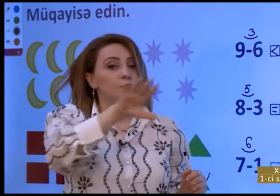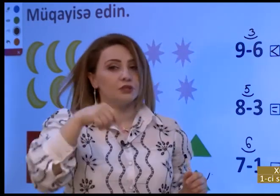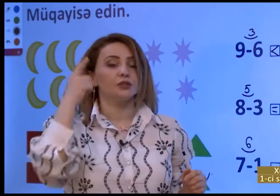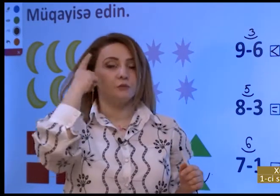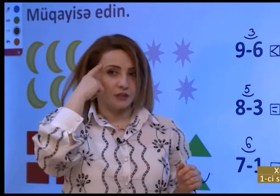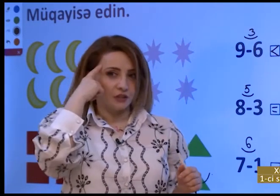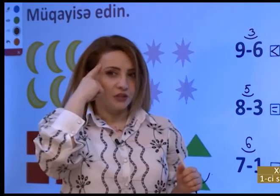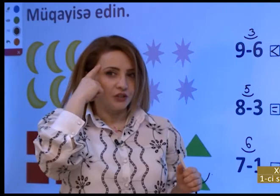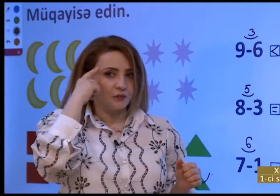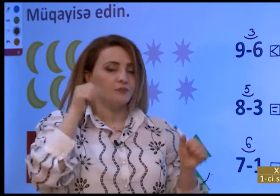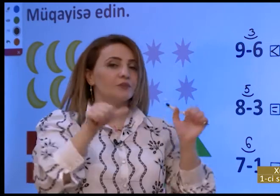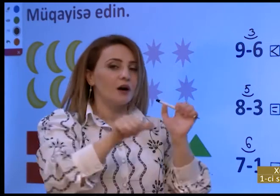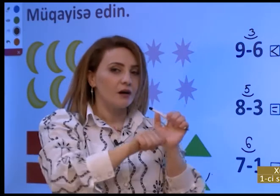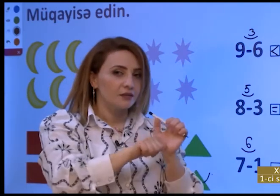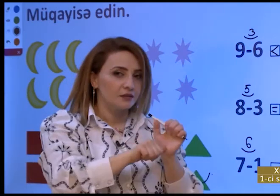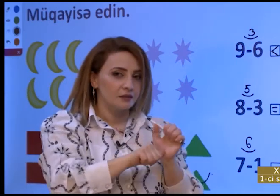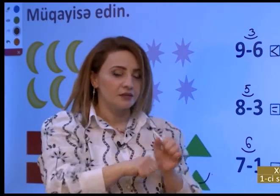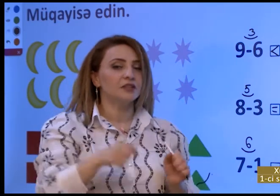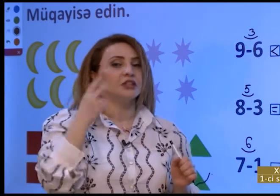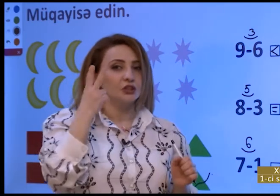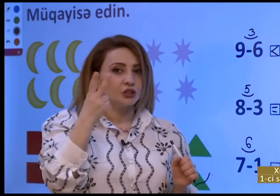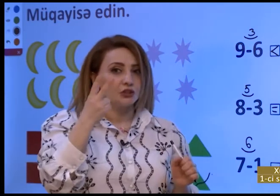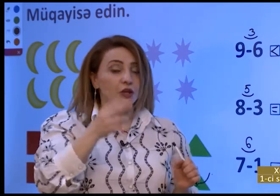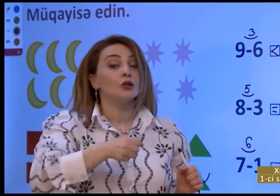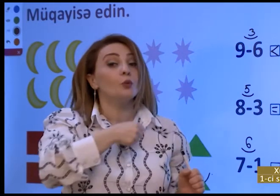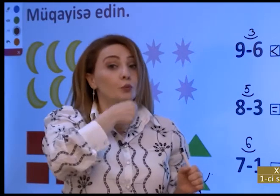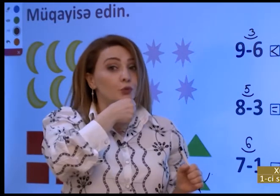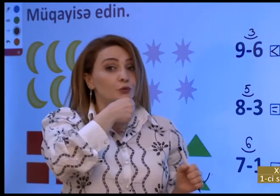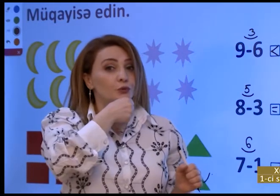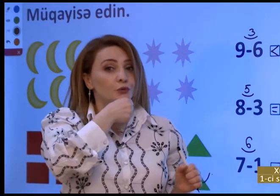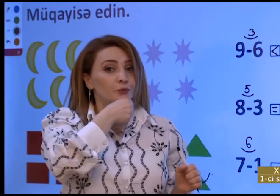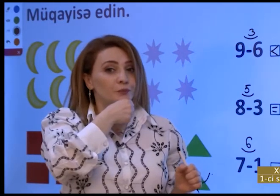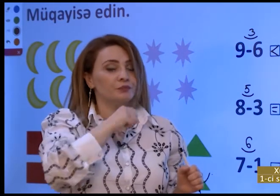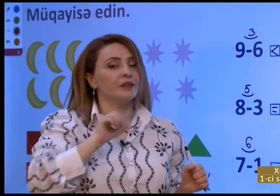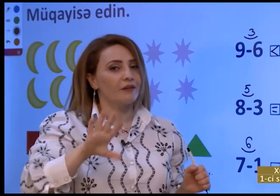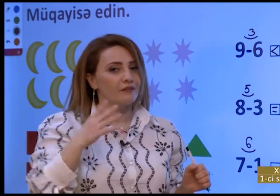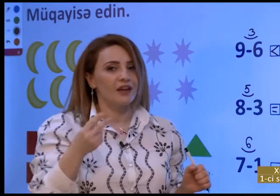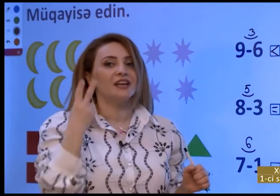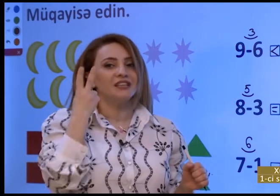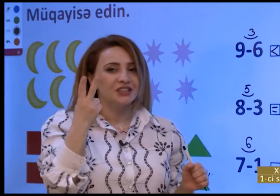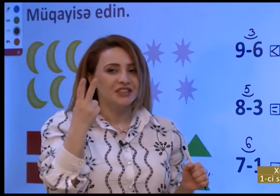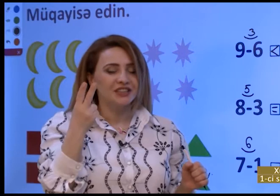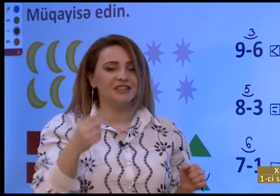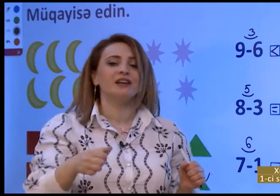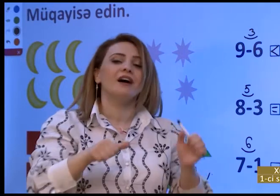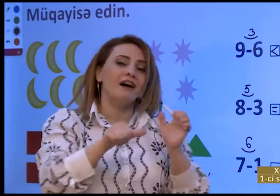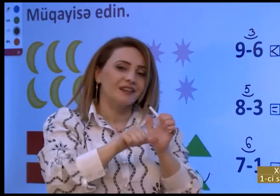Biz bilirik ki, 6 2-dən böyükdür və 2